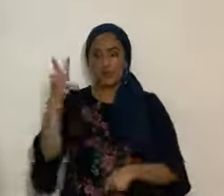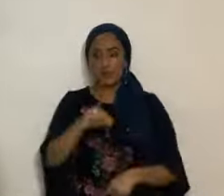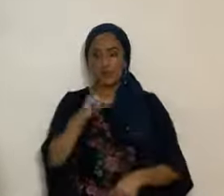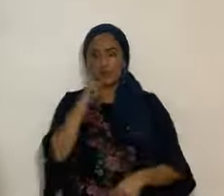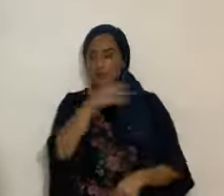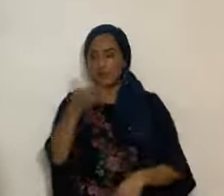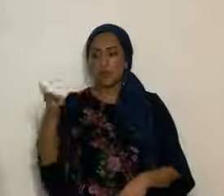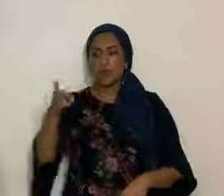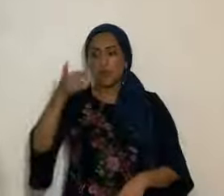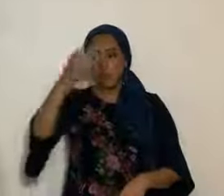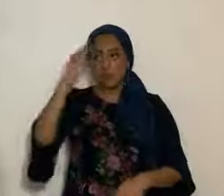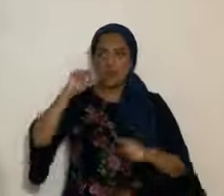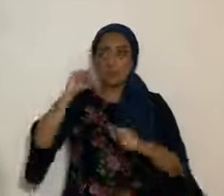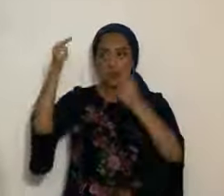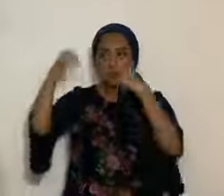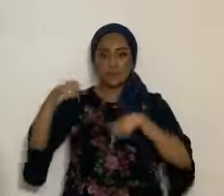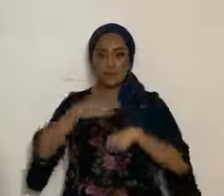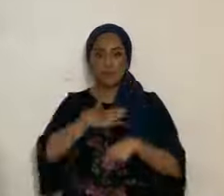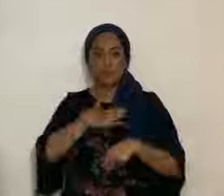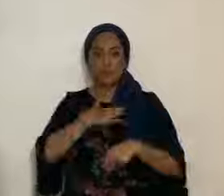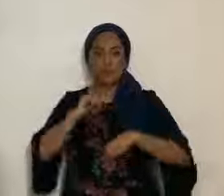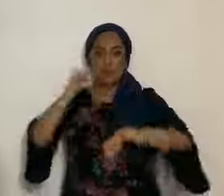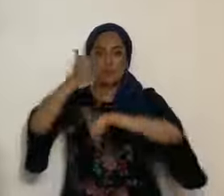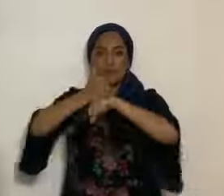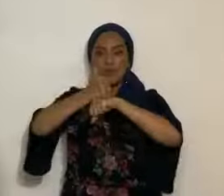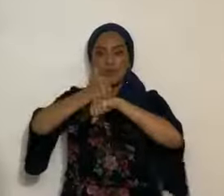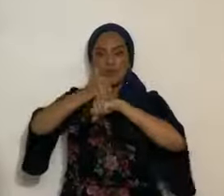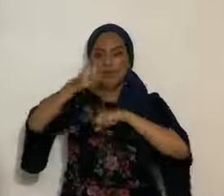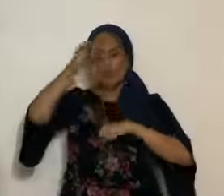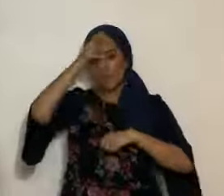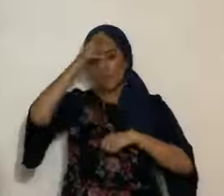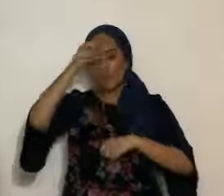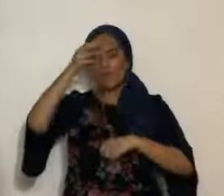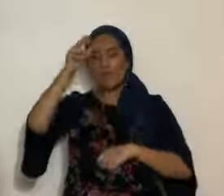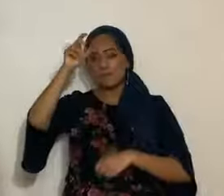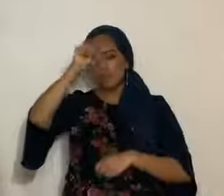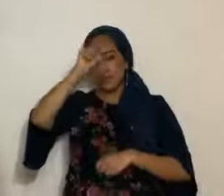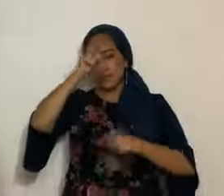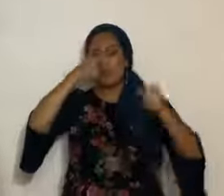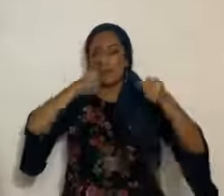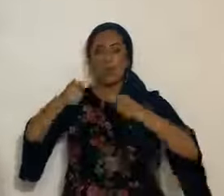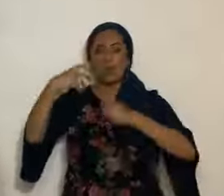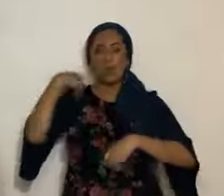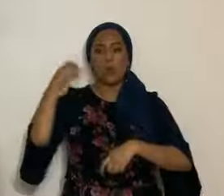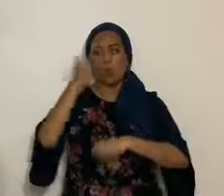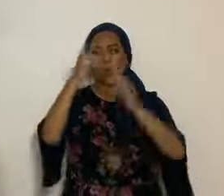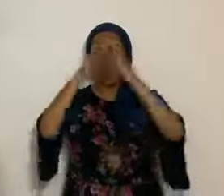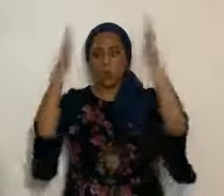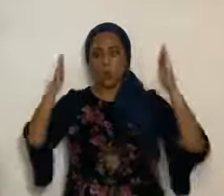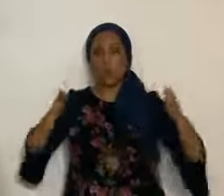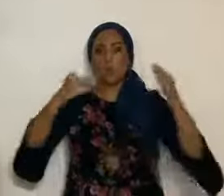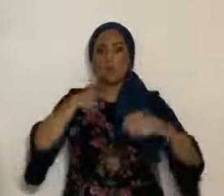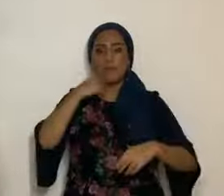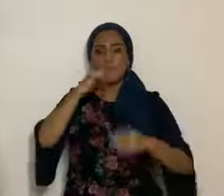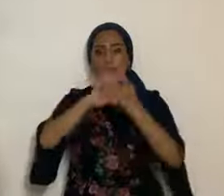Elohim, que me ha puesto por padre de Faraón, y por señor de toda su casa, y por gobernador en la